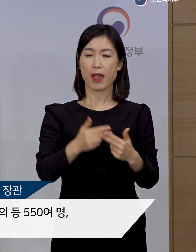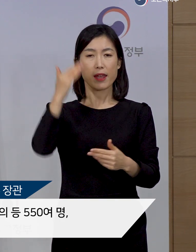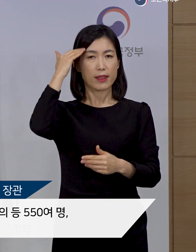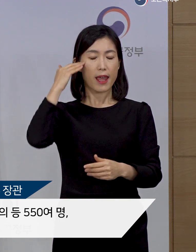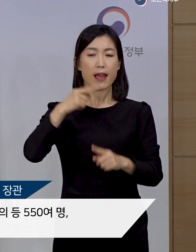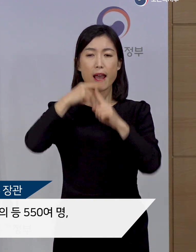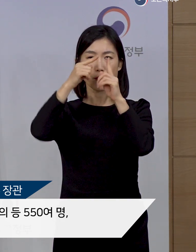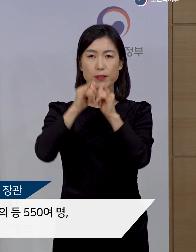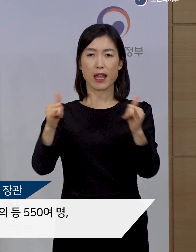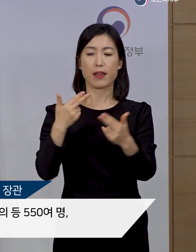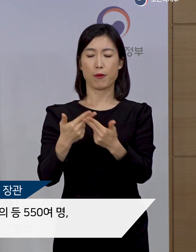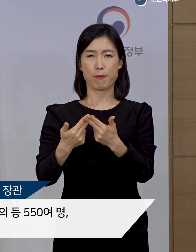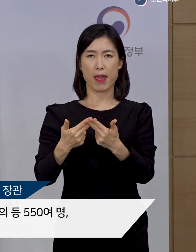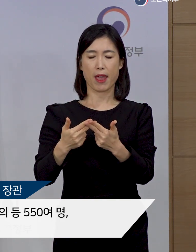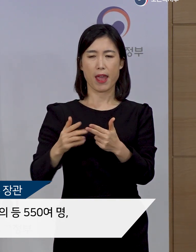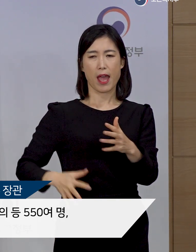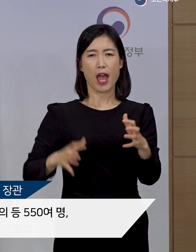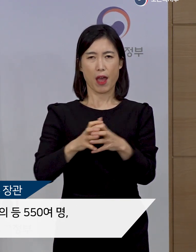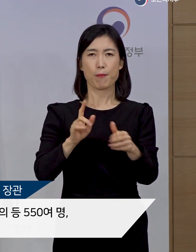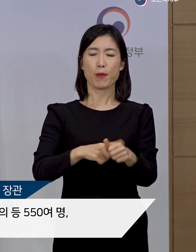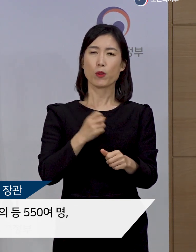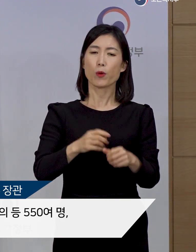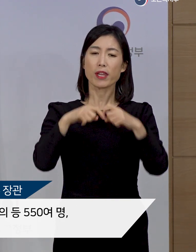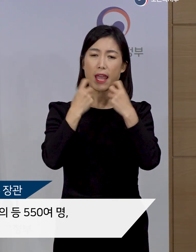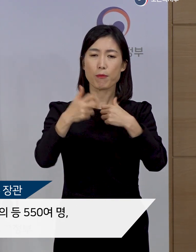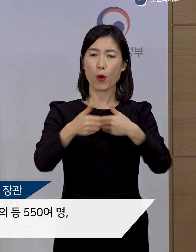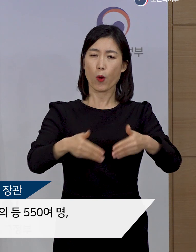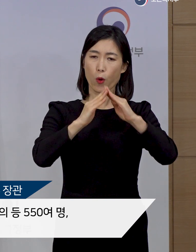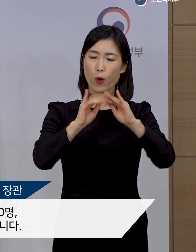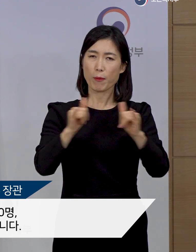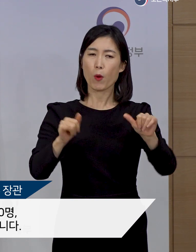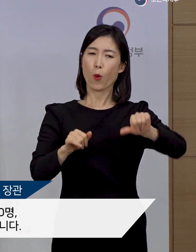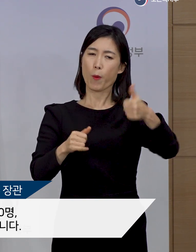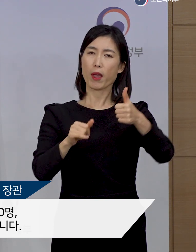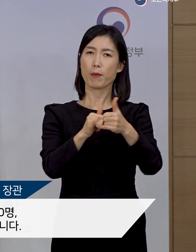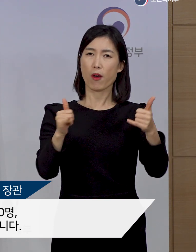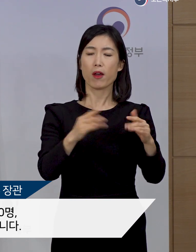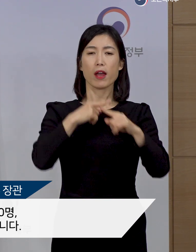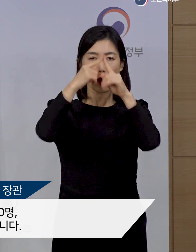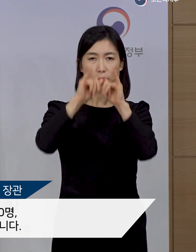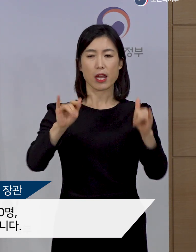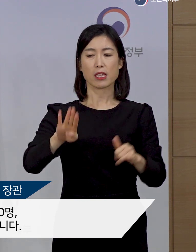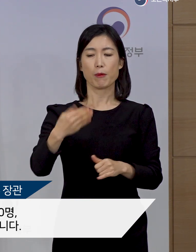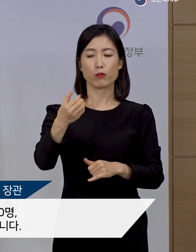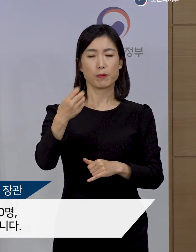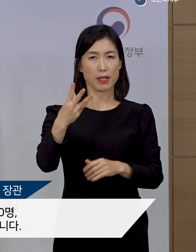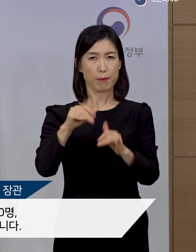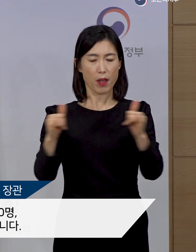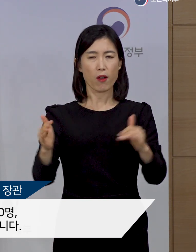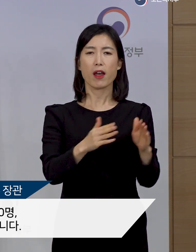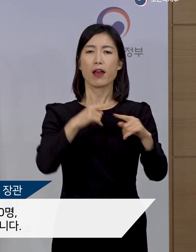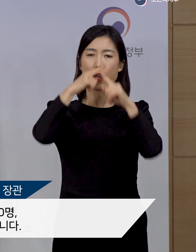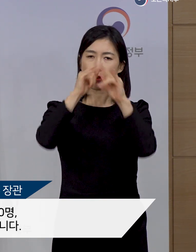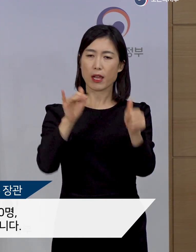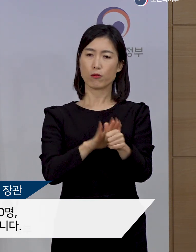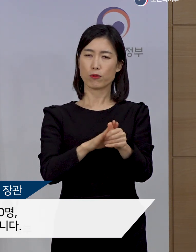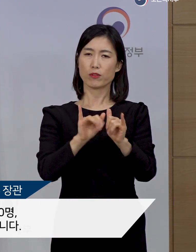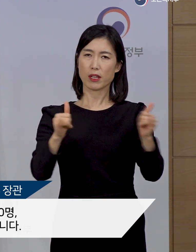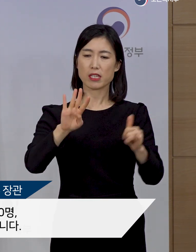환자는 580명이며 이들 중 2일 이상을 대기 중인 환자는 56명입니다.